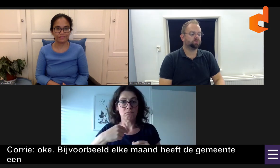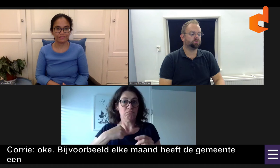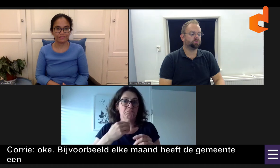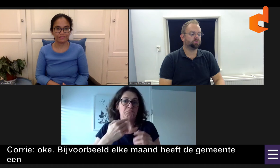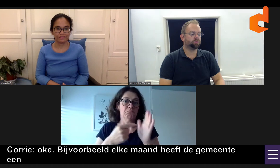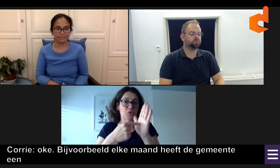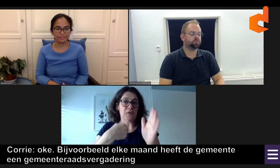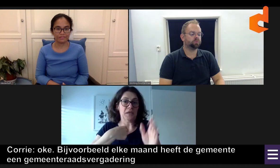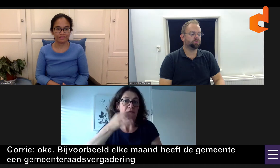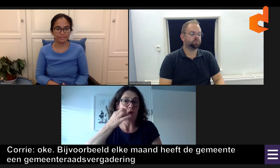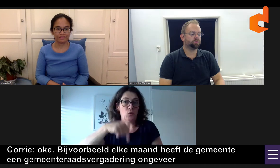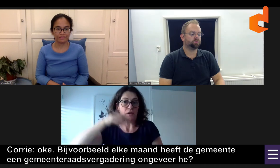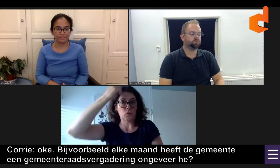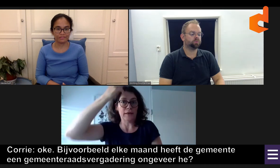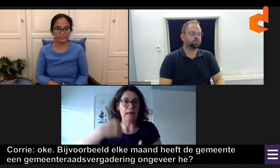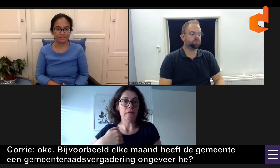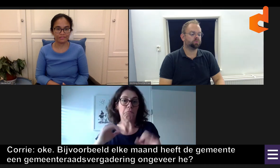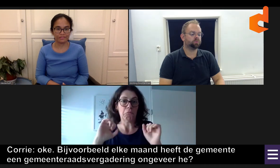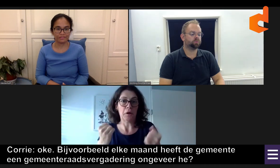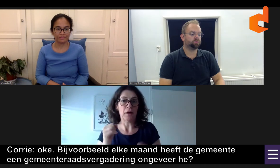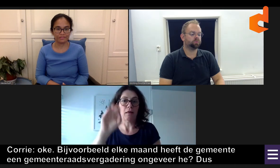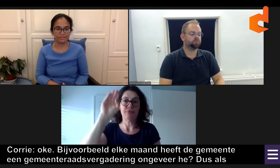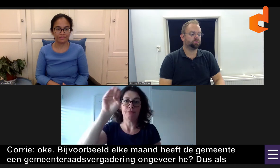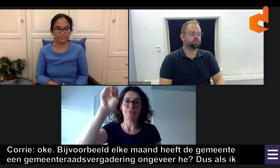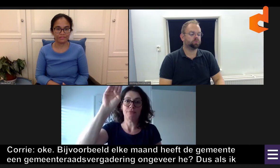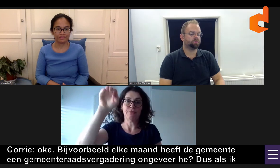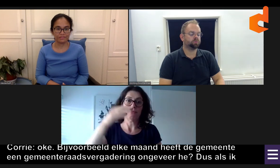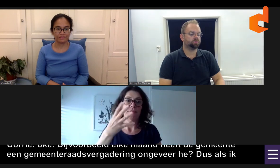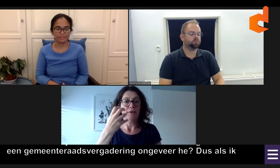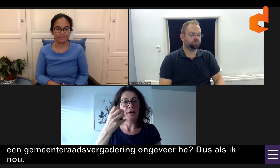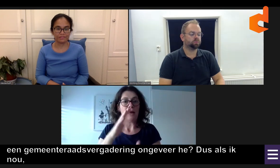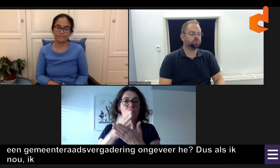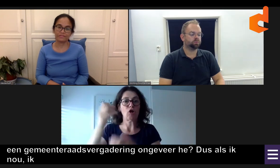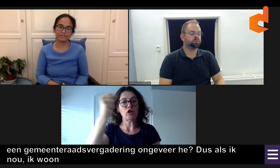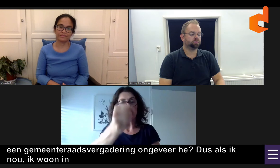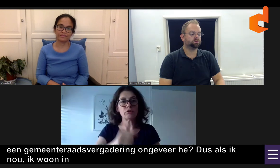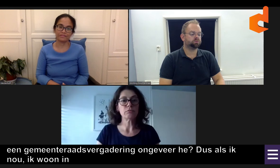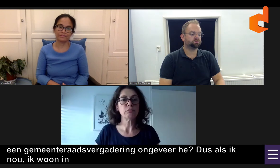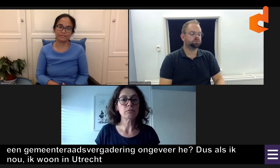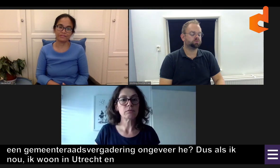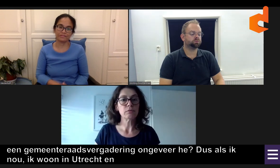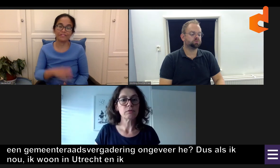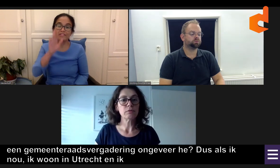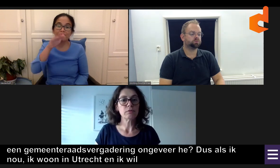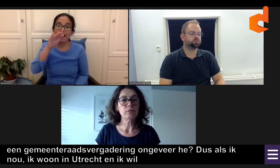ongeveer, hè? Dus als ik nou, ik woon in Utrecht en ik denk, nou, ik wil graag daar naartoe met een